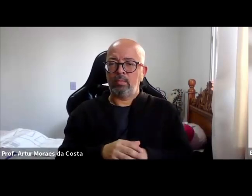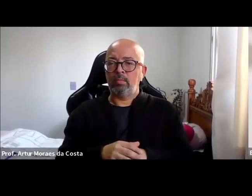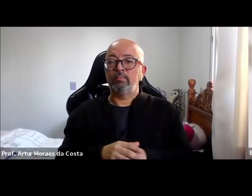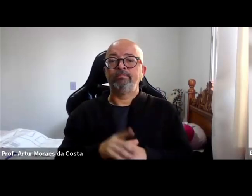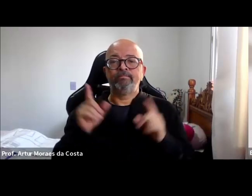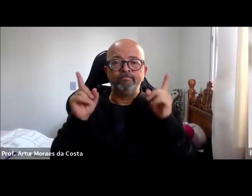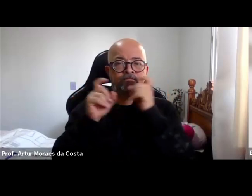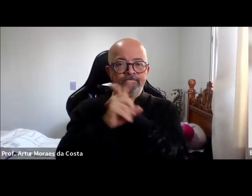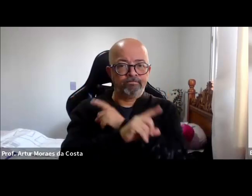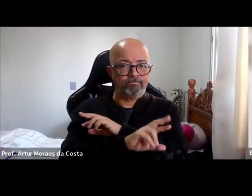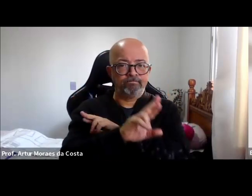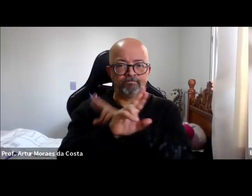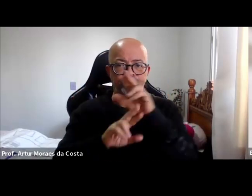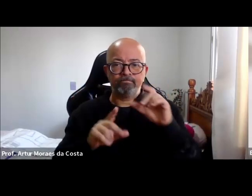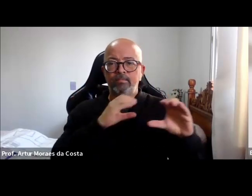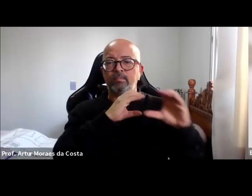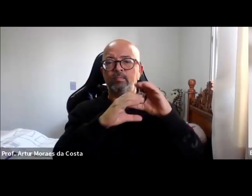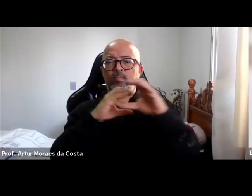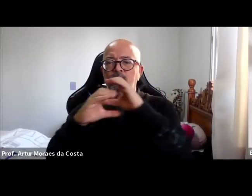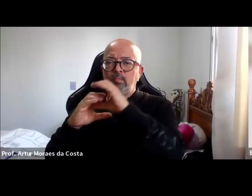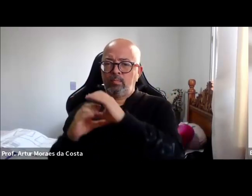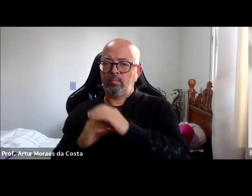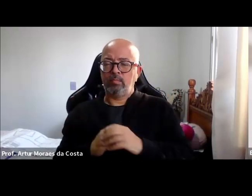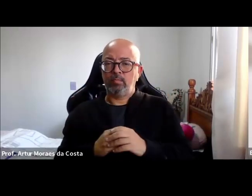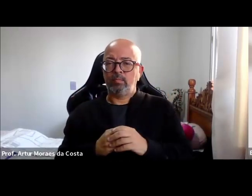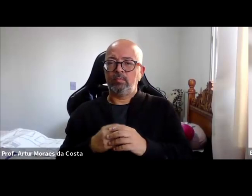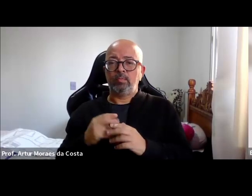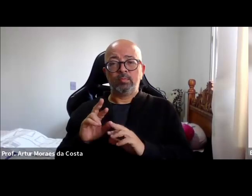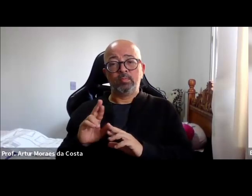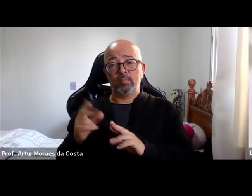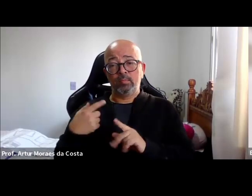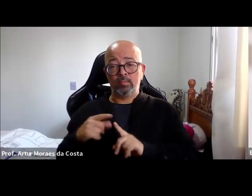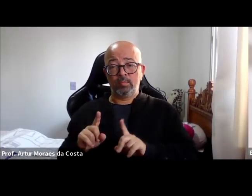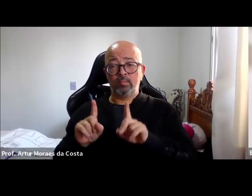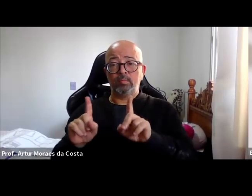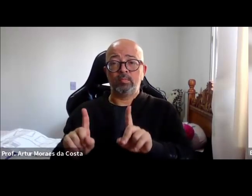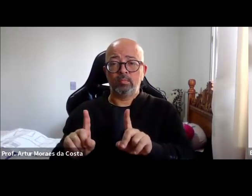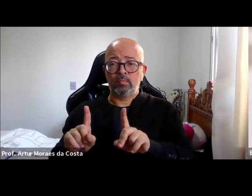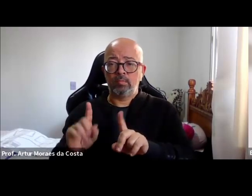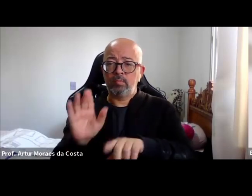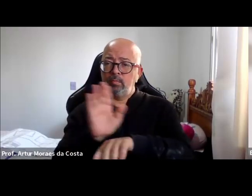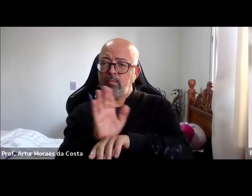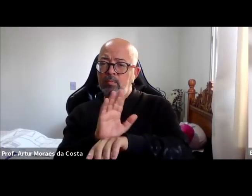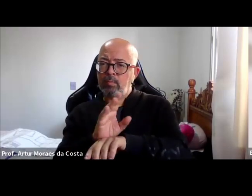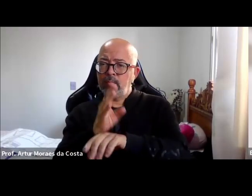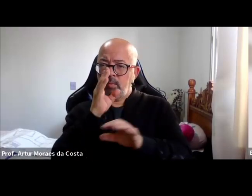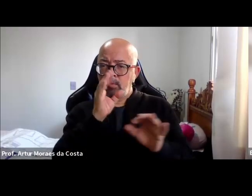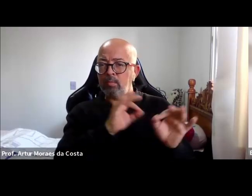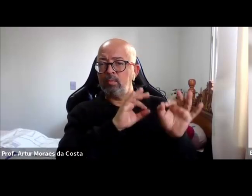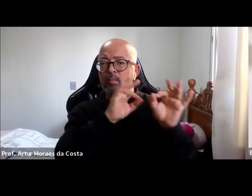cine con una persona a quien le tengamos que amplificar la voz o utilizar lengua de señas